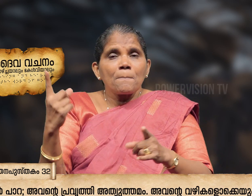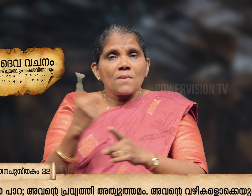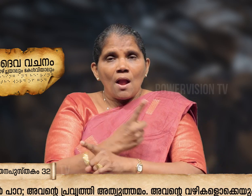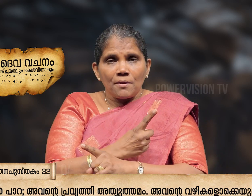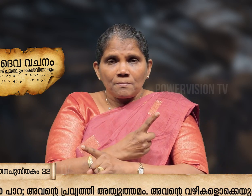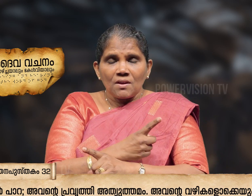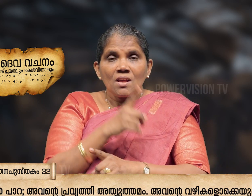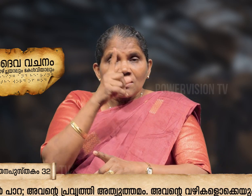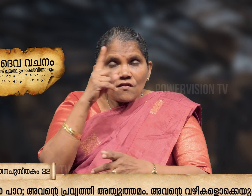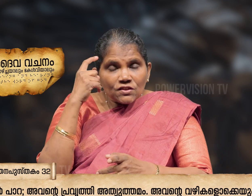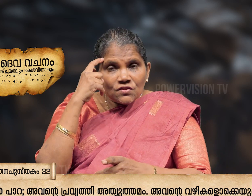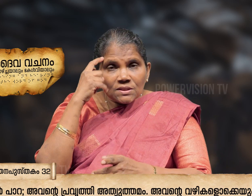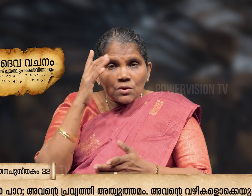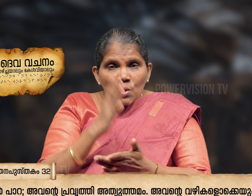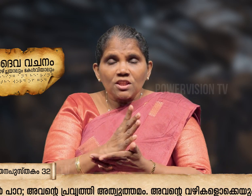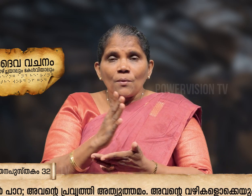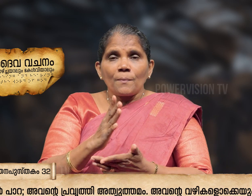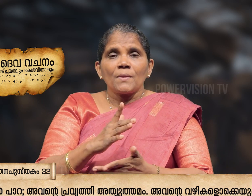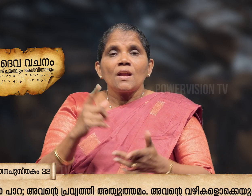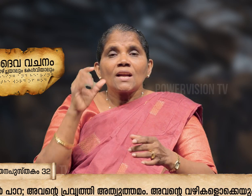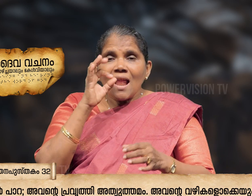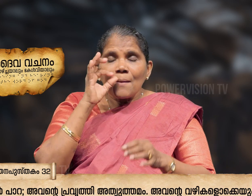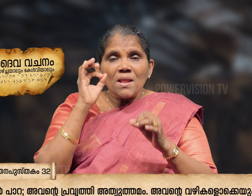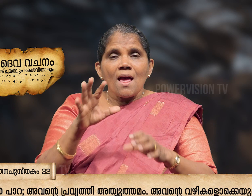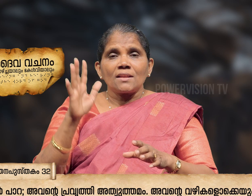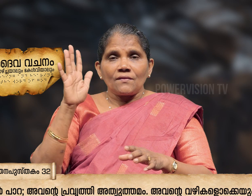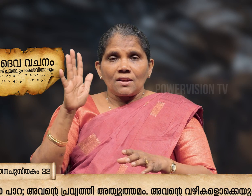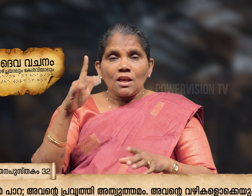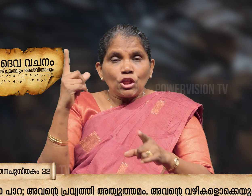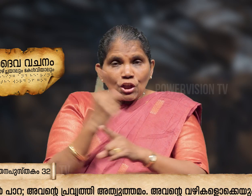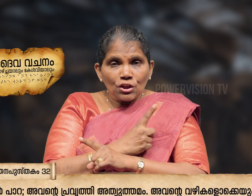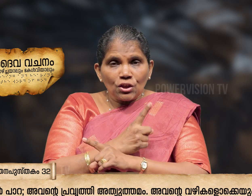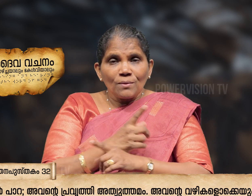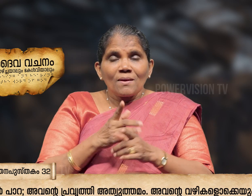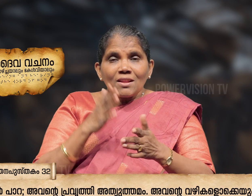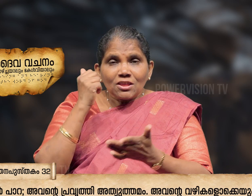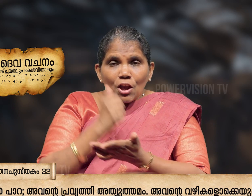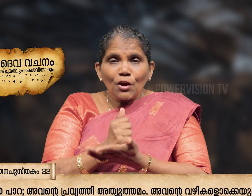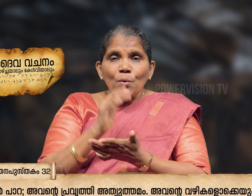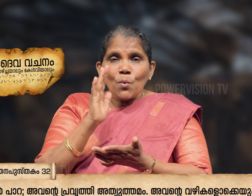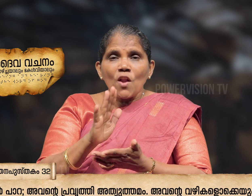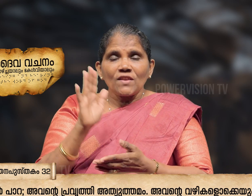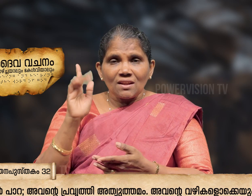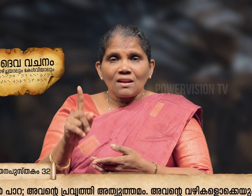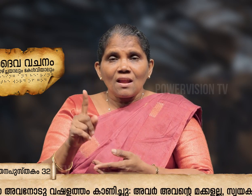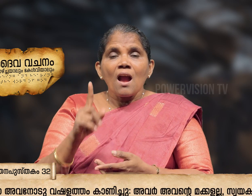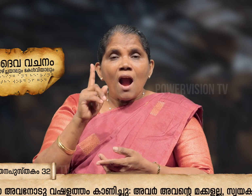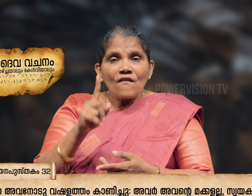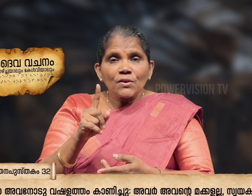ന്യായം. അവൻ വിശ്വസ്തതയുള്ള ദൈവം, വ്യാജമില്ലാത്തവൻ, നീതിയും നേരുമുള്ളവൻ തന്നെ. അവർ